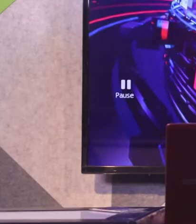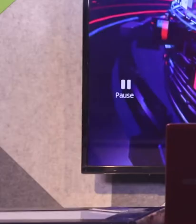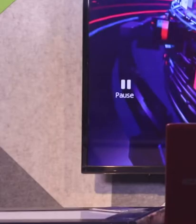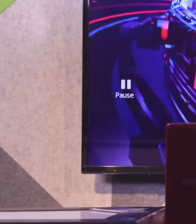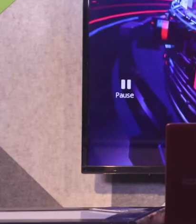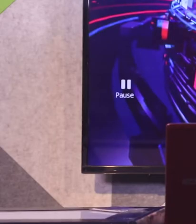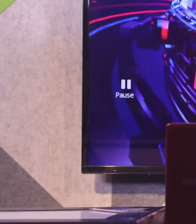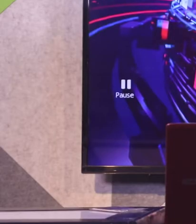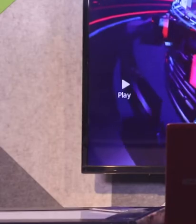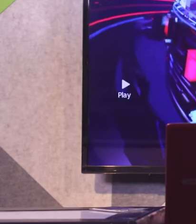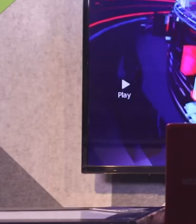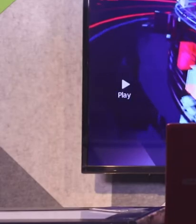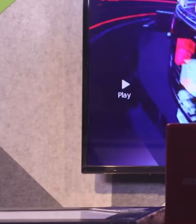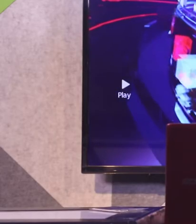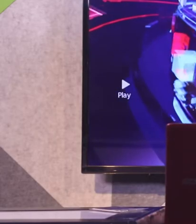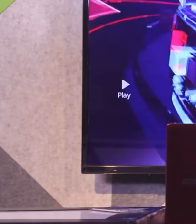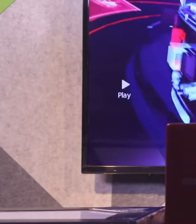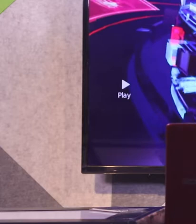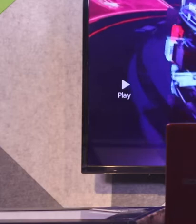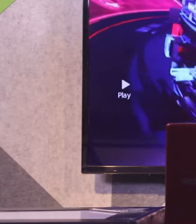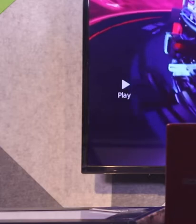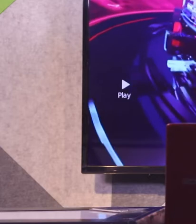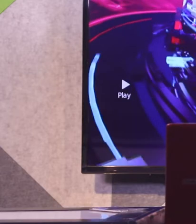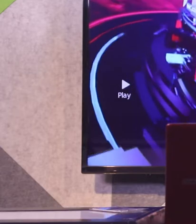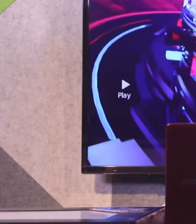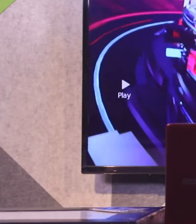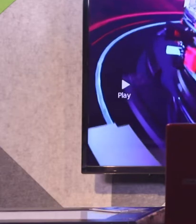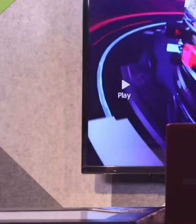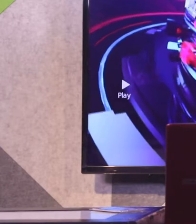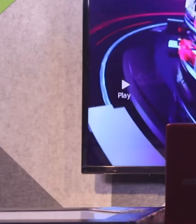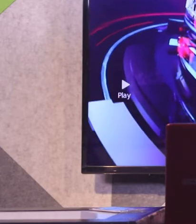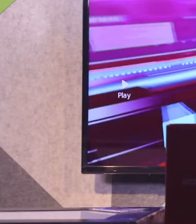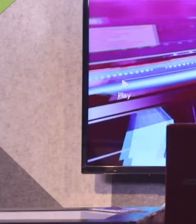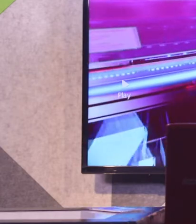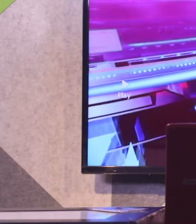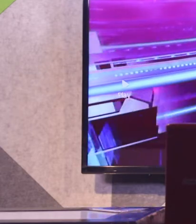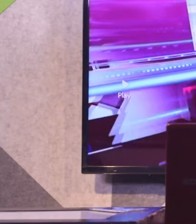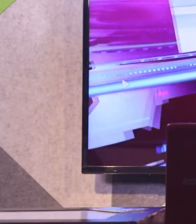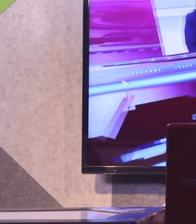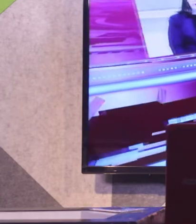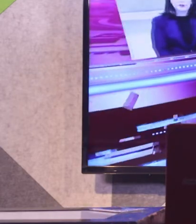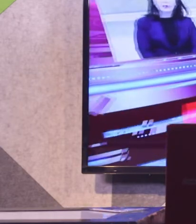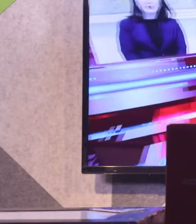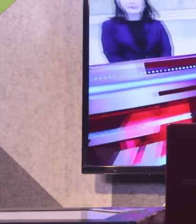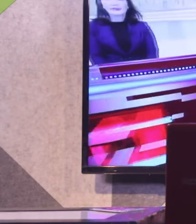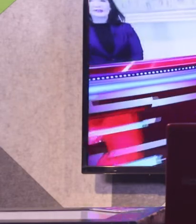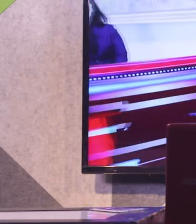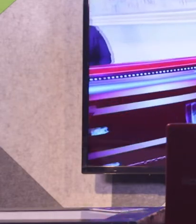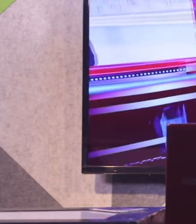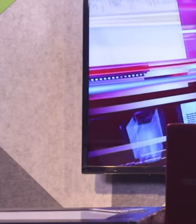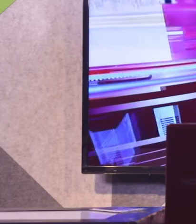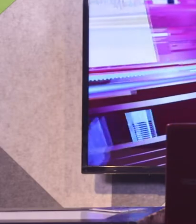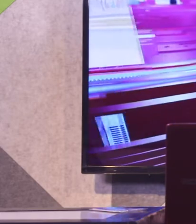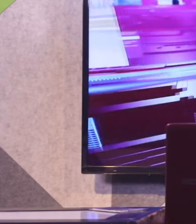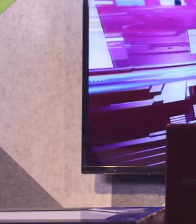Орон төрийн үзэгчтэй халуун цаг мэдээллийн хөтөлбөрийн бүрэн гарагийн дугаар эхлэхэд бэлэн боллоо. Бидний бэлтгэсэн мэдээлэлд анхаарлаа хандуулан хүлээ авч үзнэ үү. Эхний мэдээ